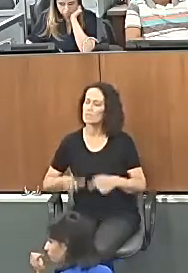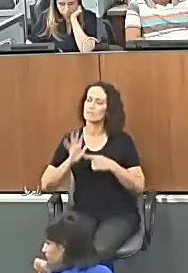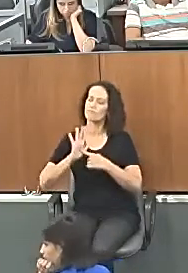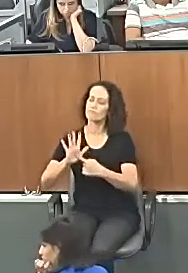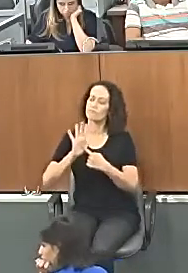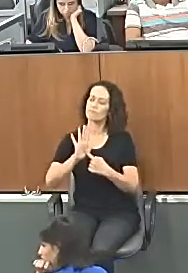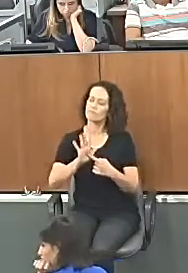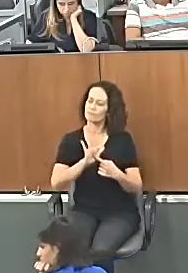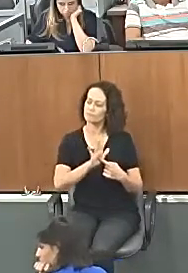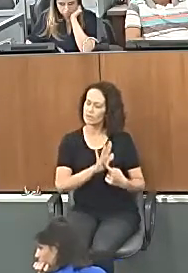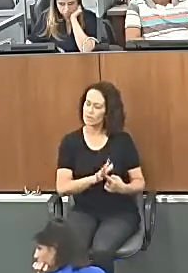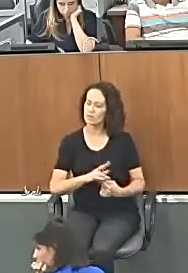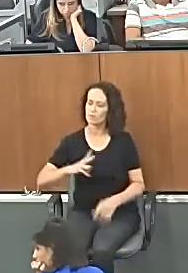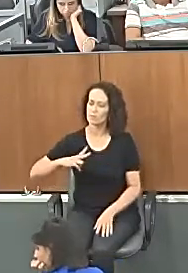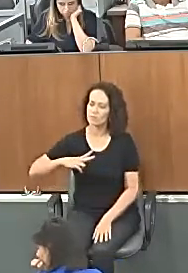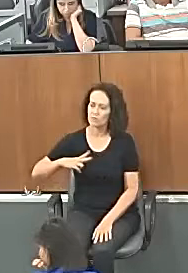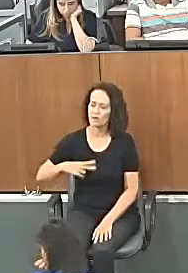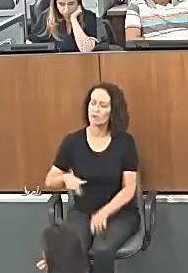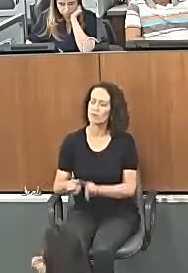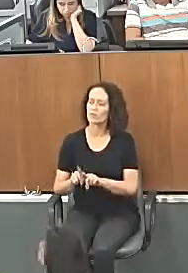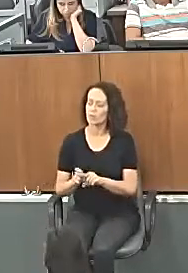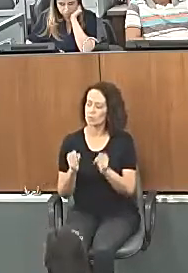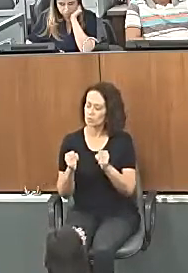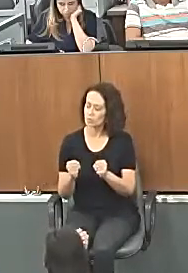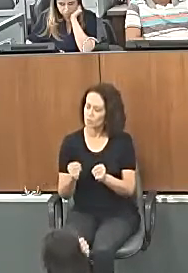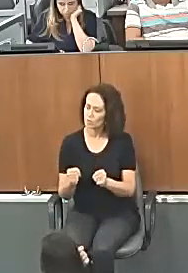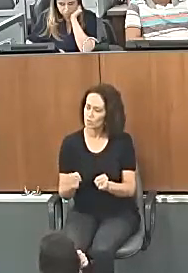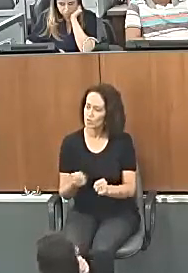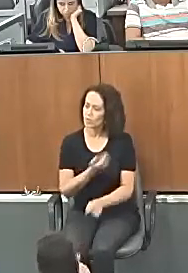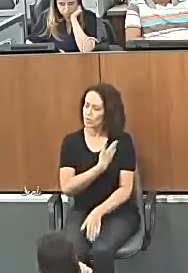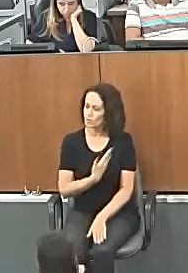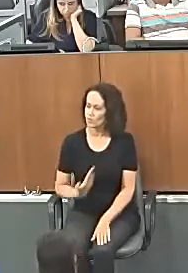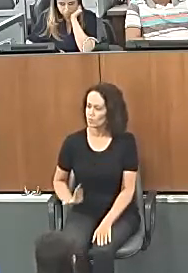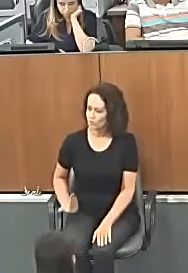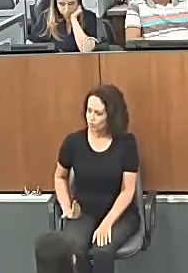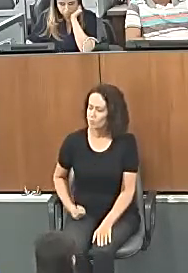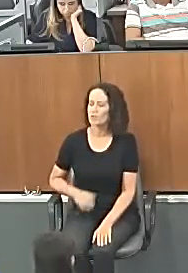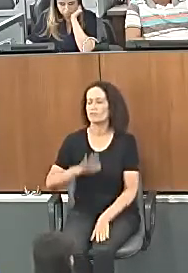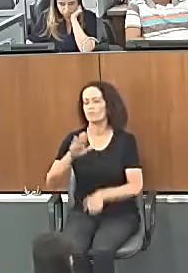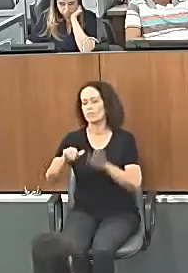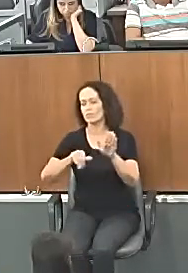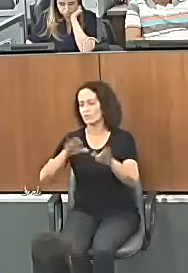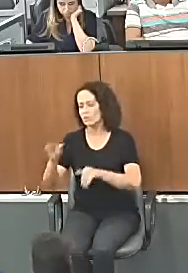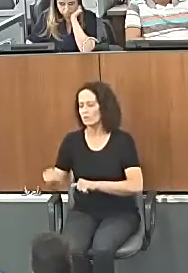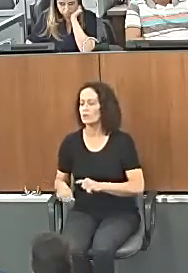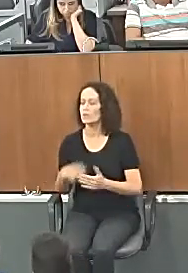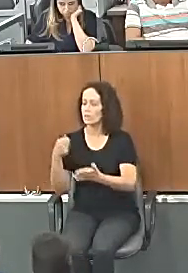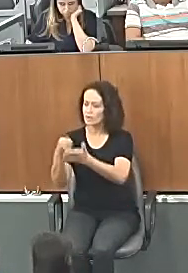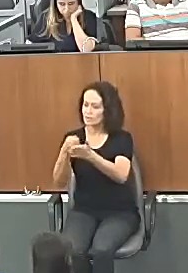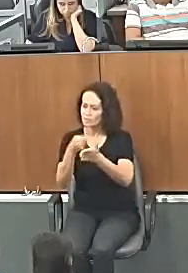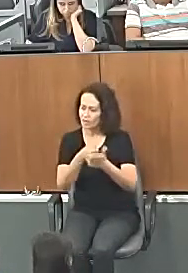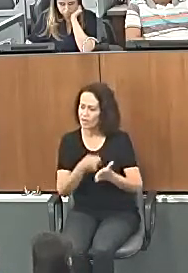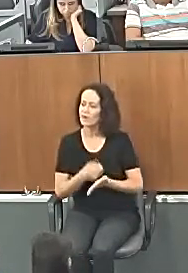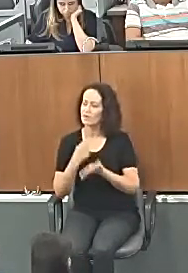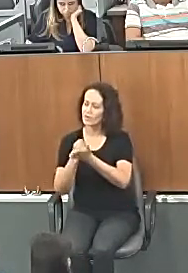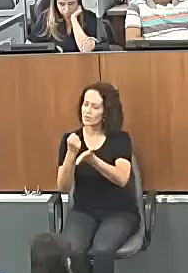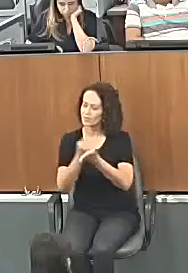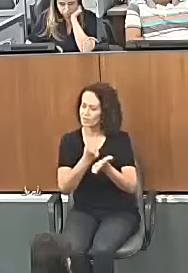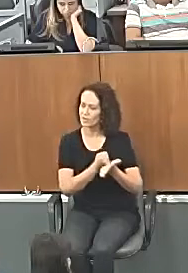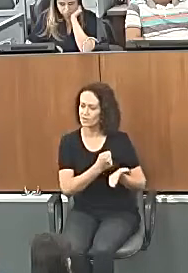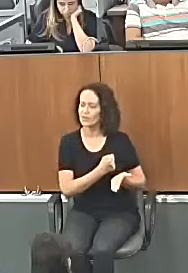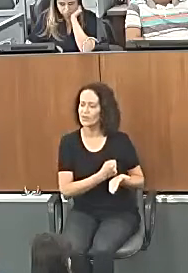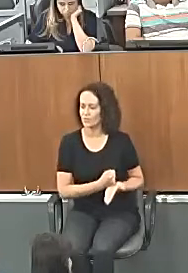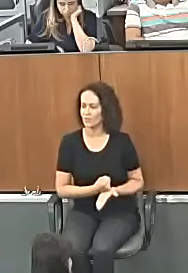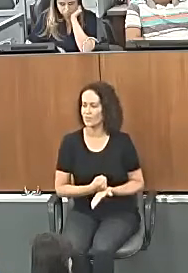iniciativa privada com o poder público para que subvencione para que patrocinem essas pessoas até mesmo pelo mérito